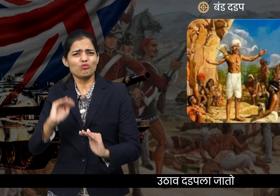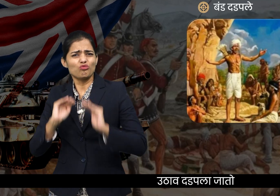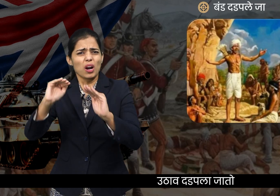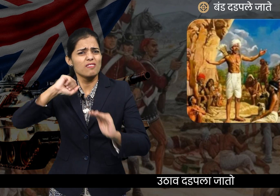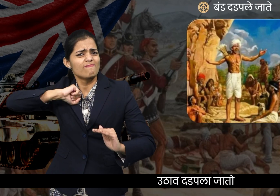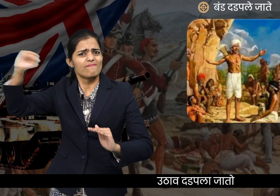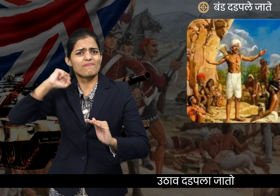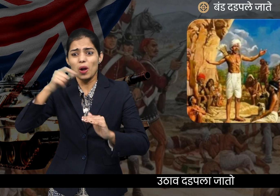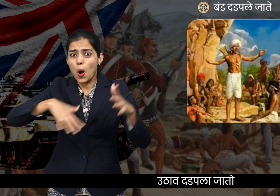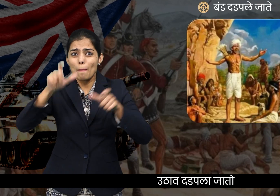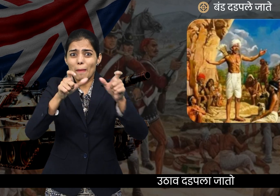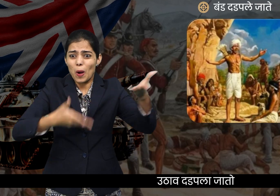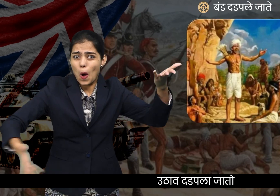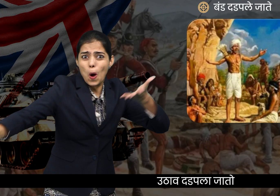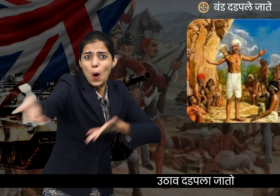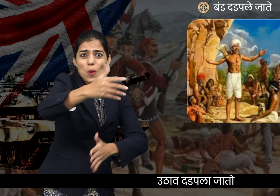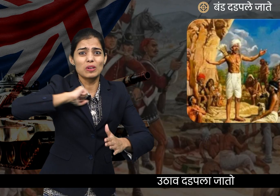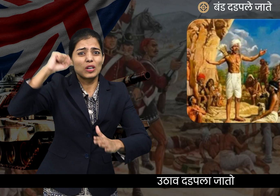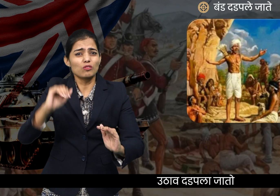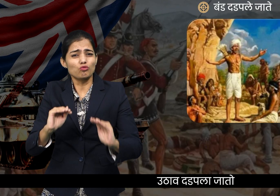उठाव दडपला जाते.